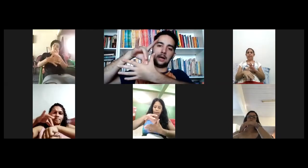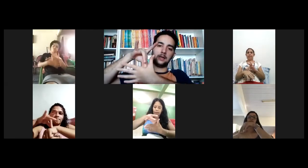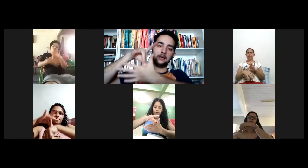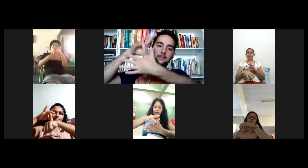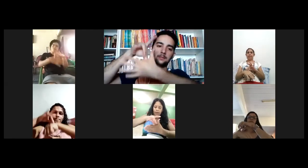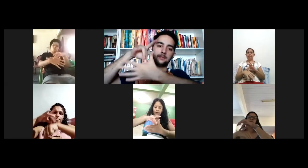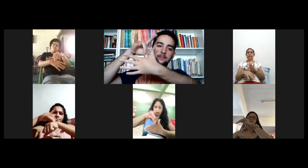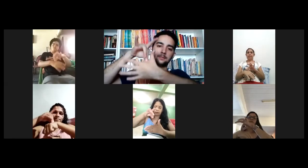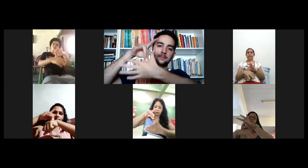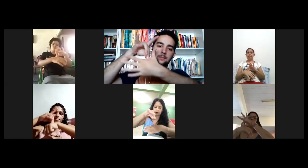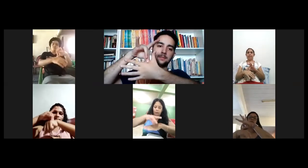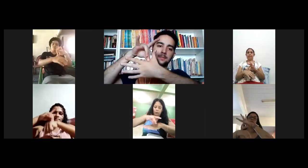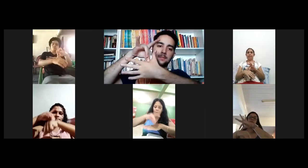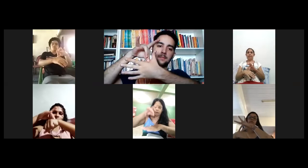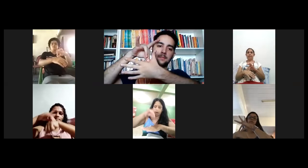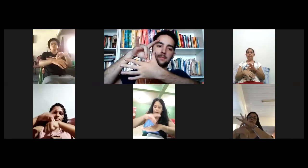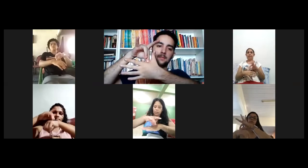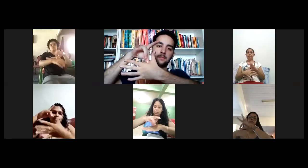ou carne.